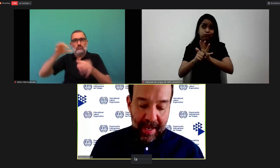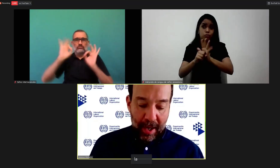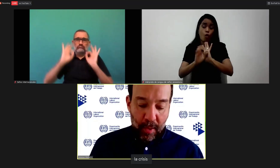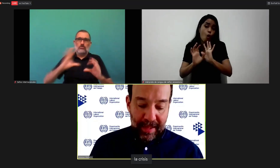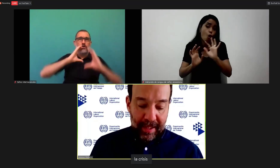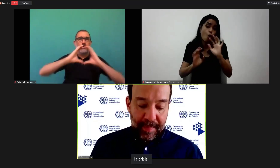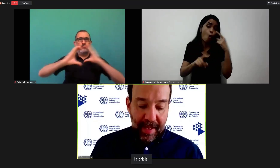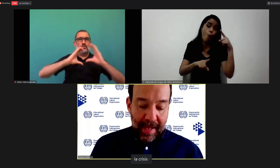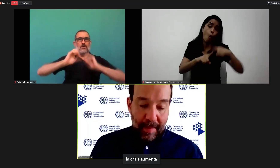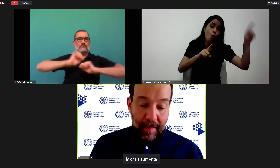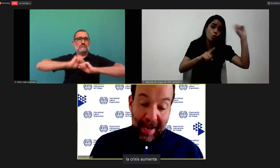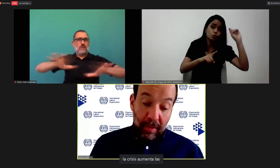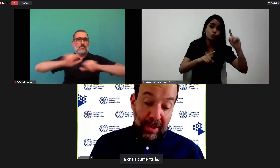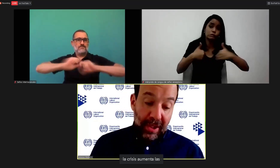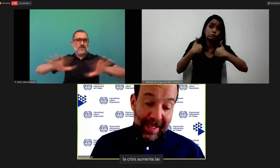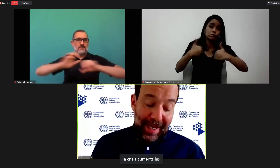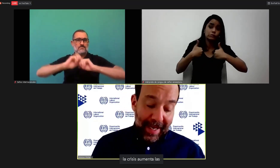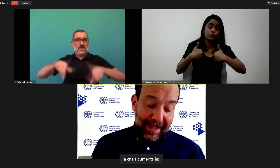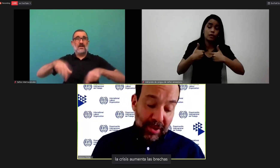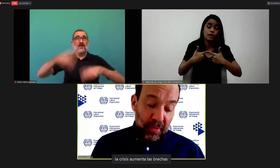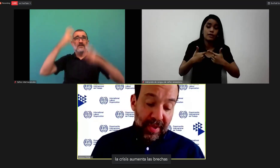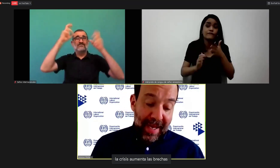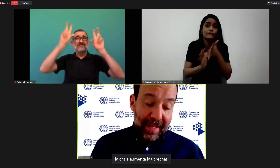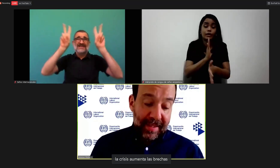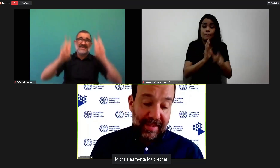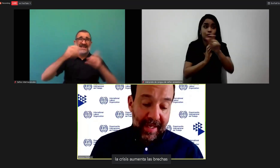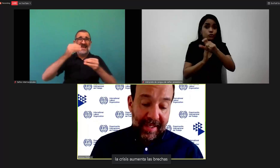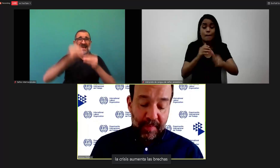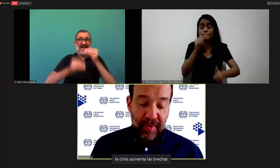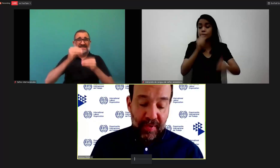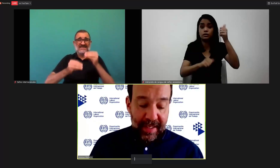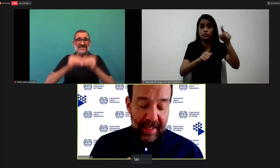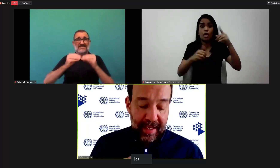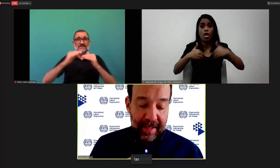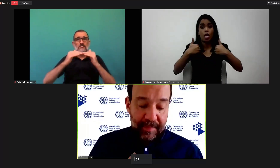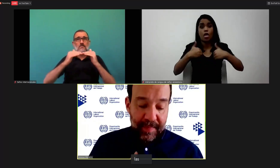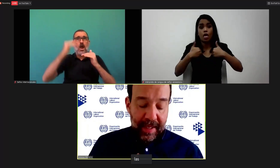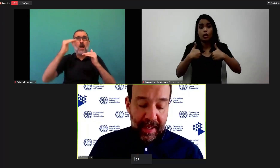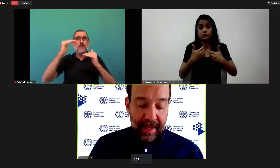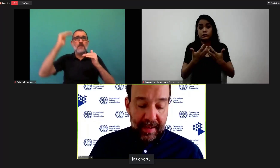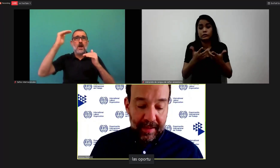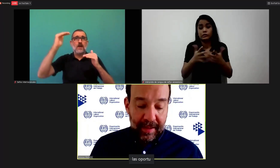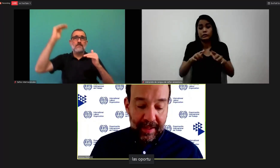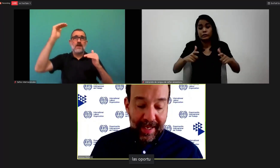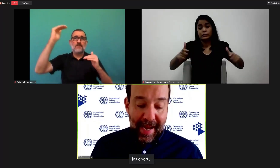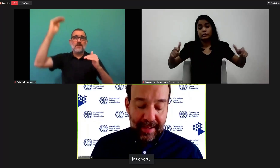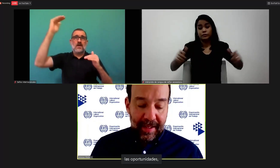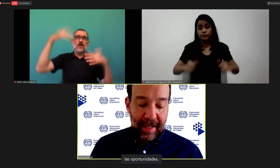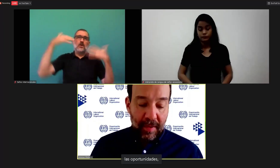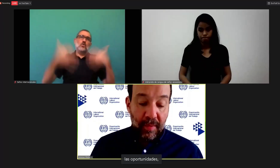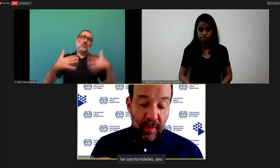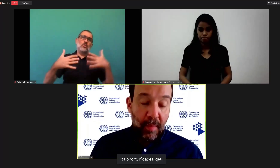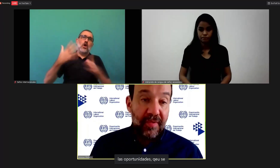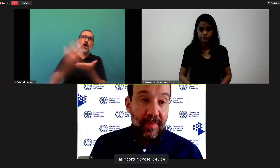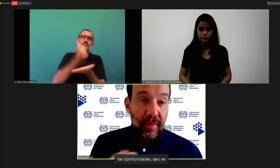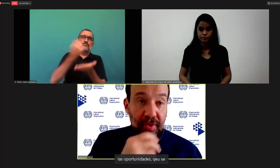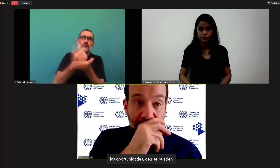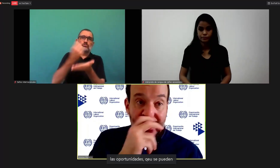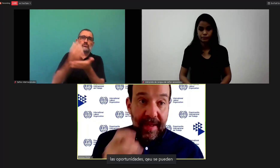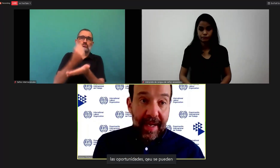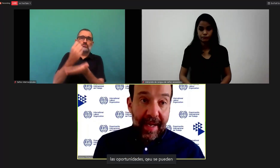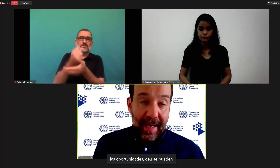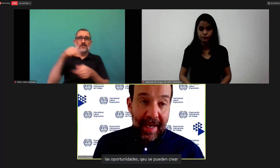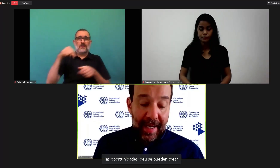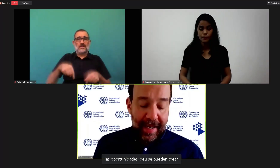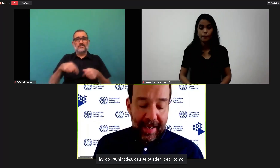esté en cuenta. Entre las oportunidades que se puedan crear, como